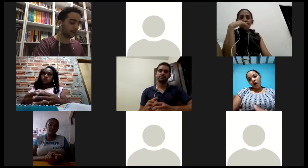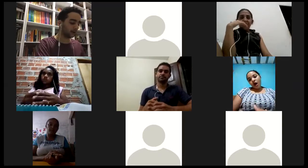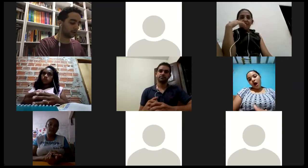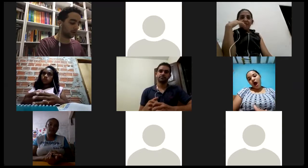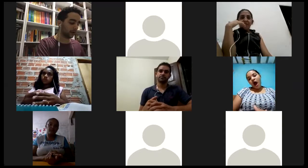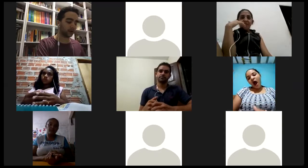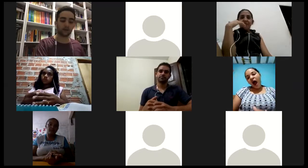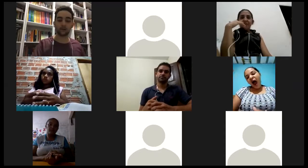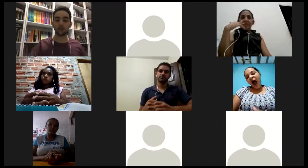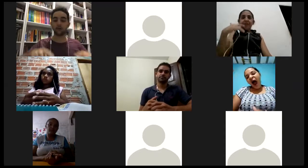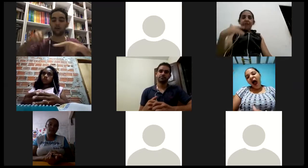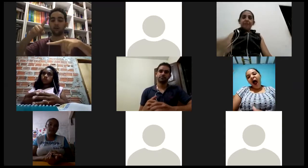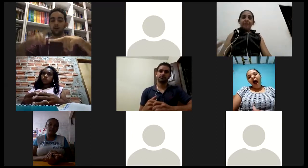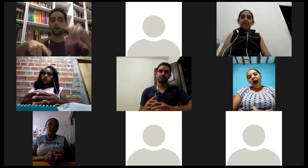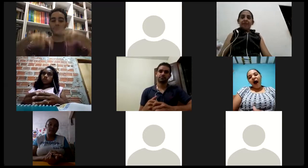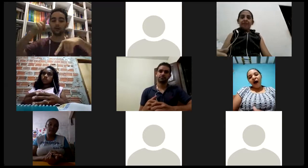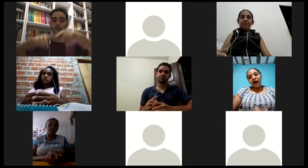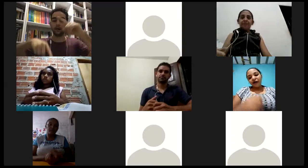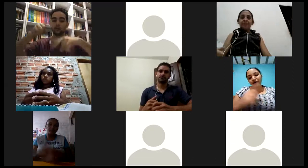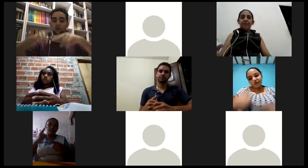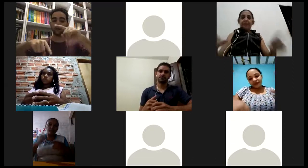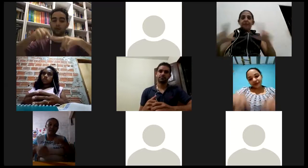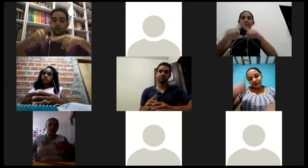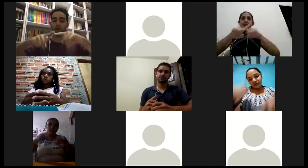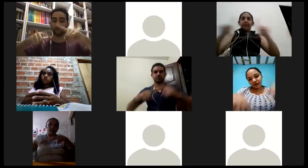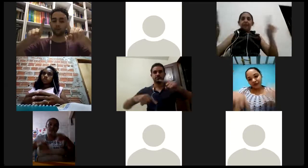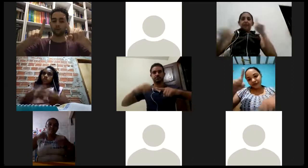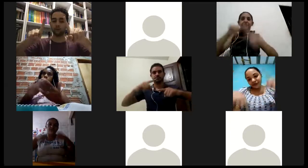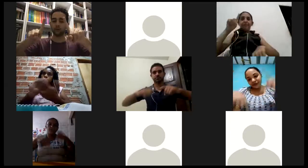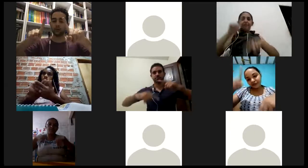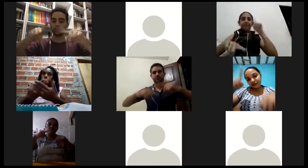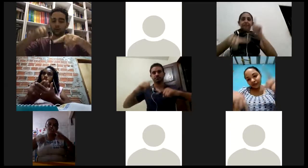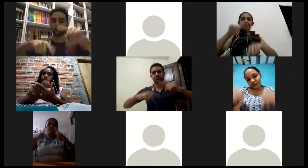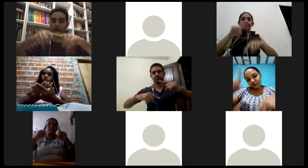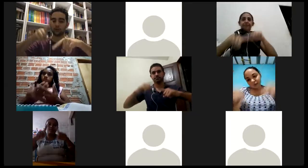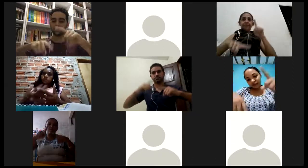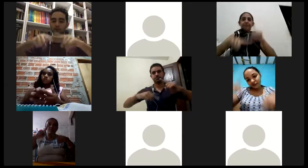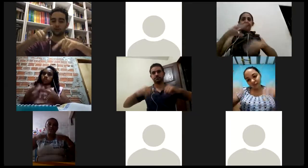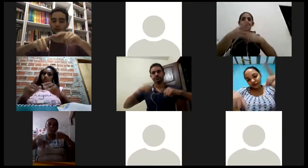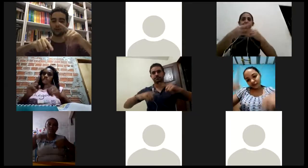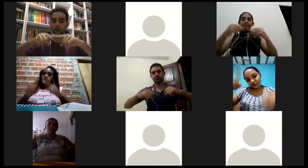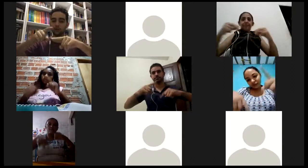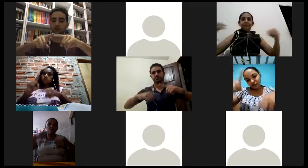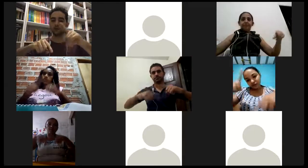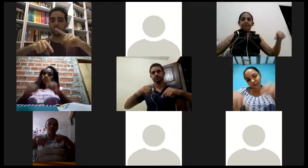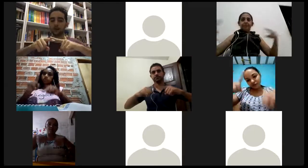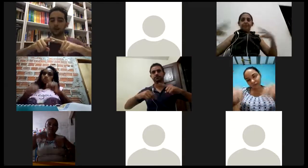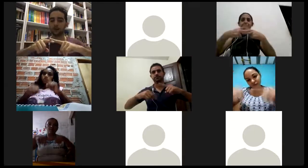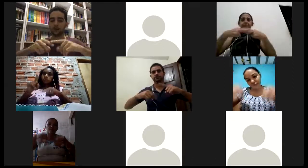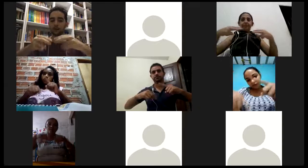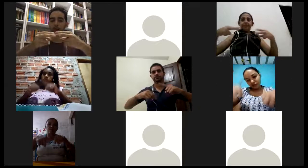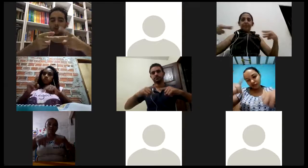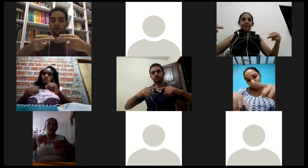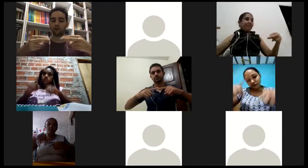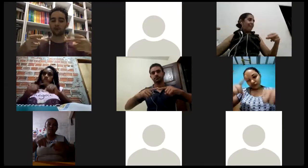Materiais escolares. Eu faço assim, bato na minha mão, nos meus indicadores. De como são materiais